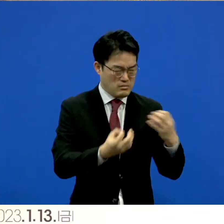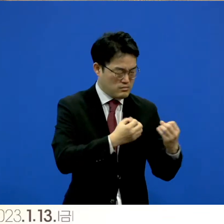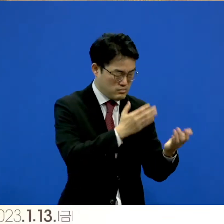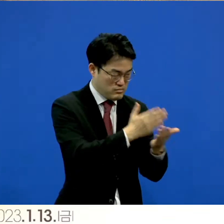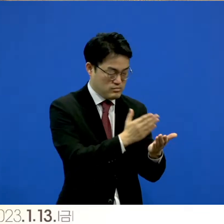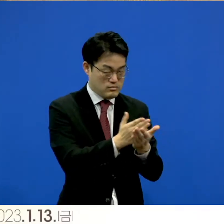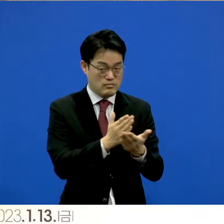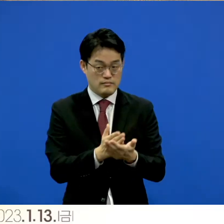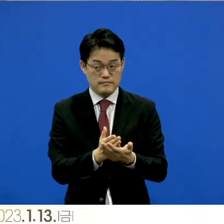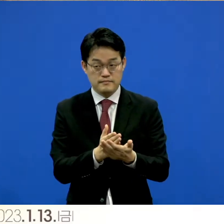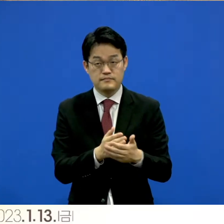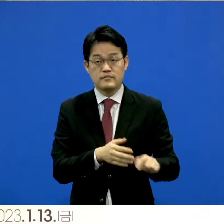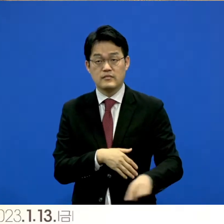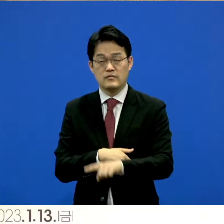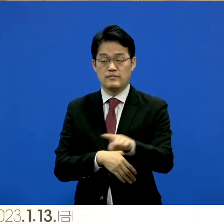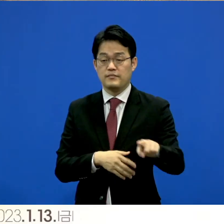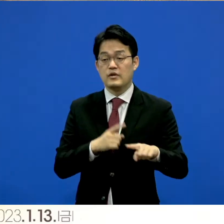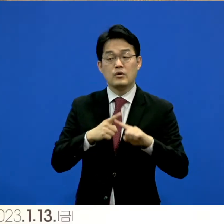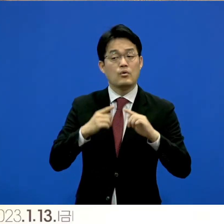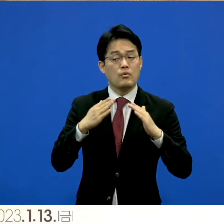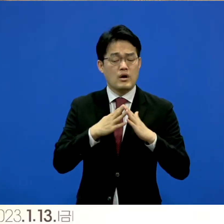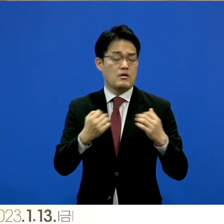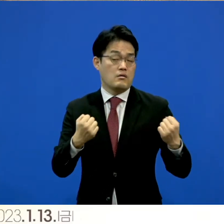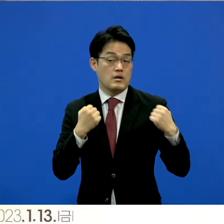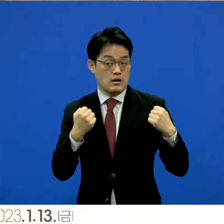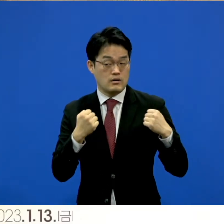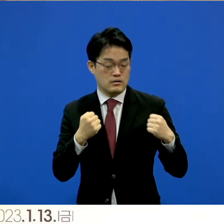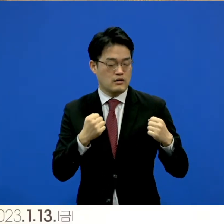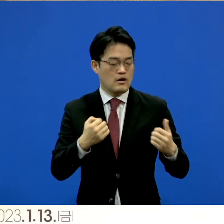여러분, 그 교회의 건강성은 포용력으로 결정됩니다.